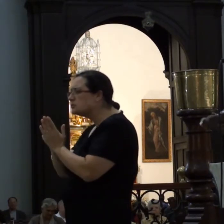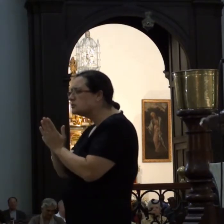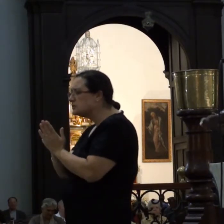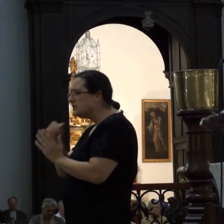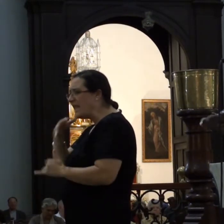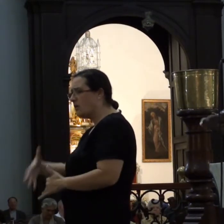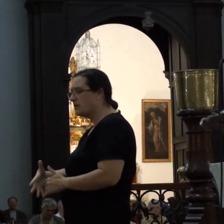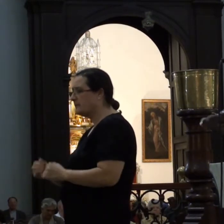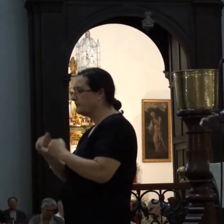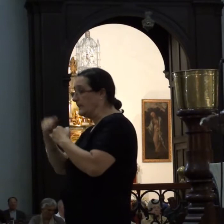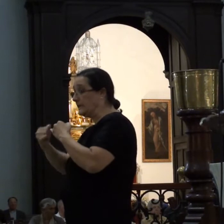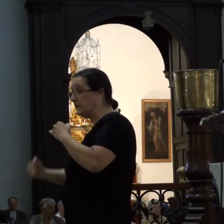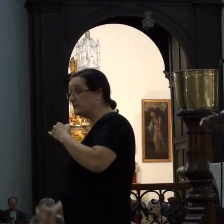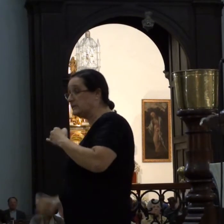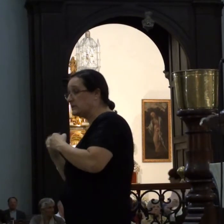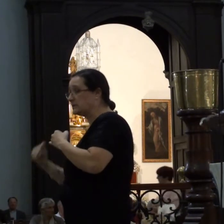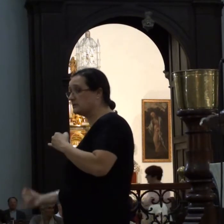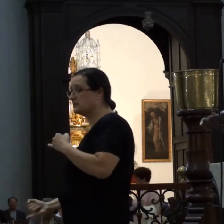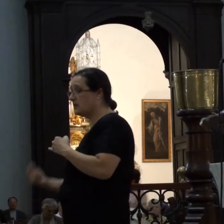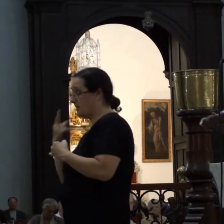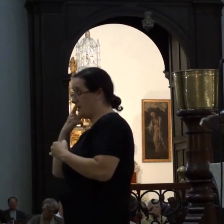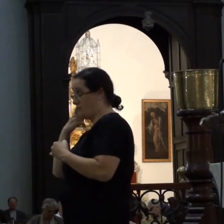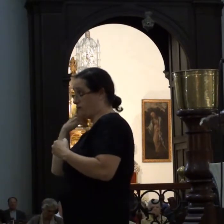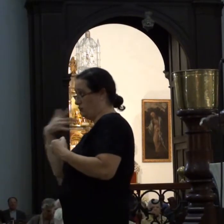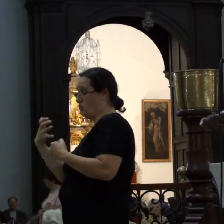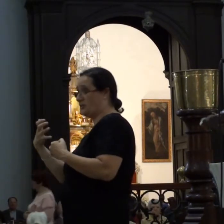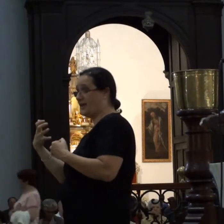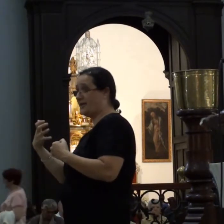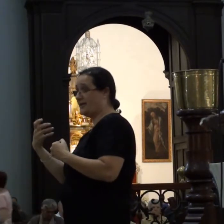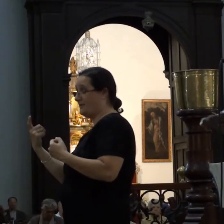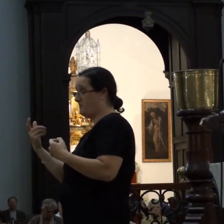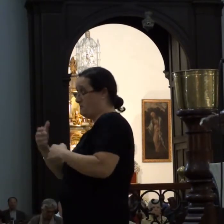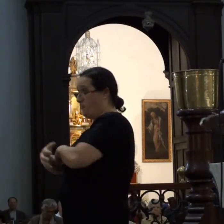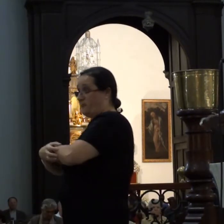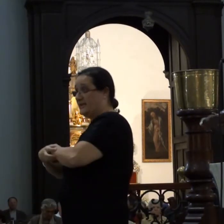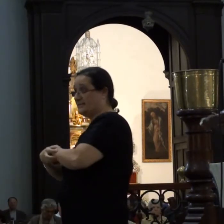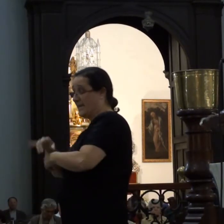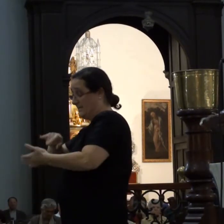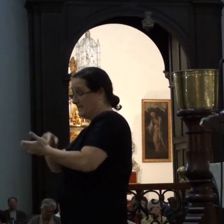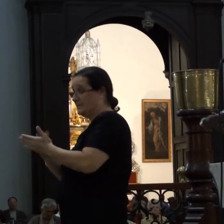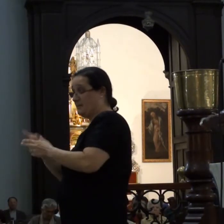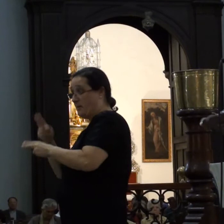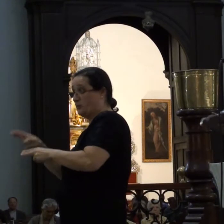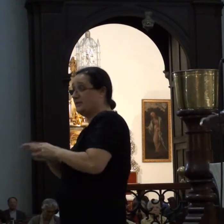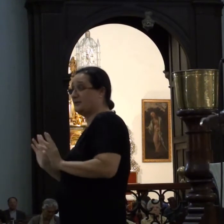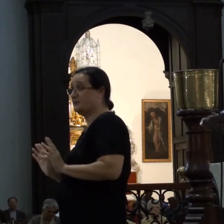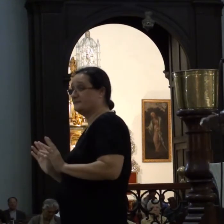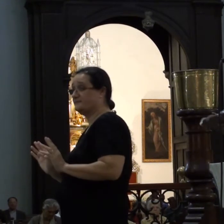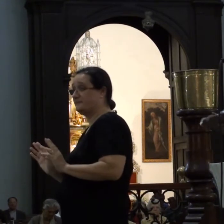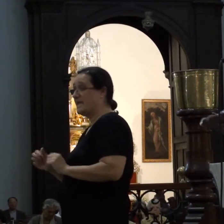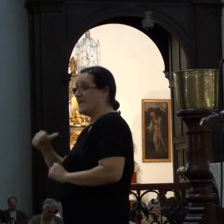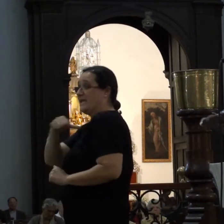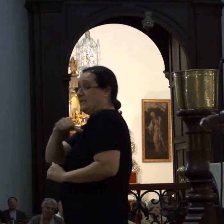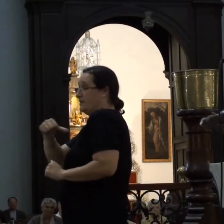la crisis que pone en evidencia las contradicciones de este sistema que tenemos el individualismo